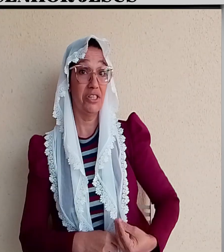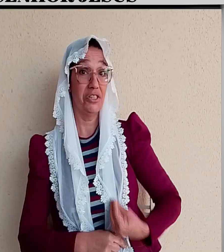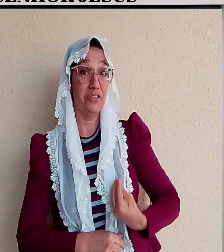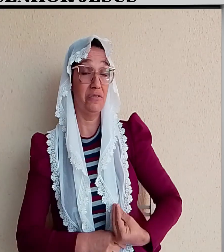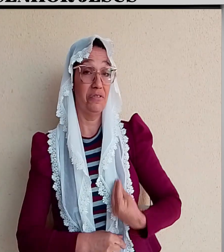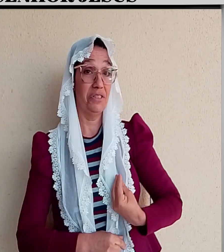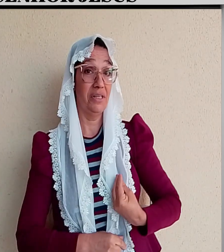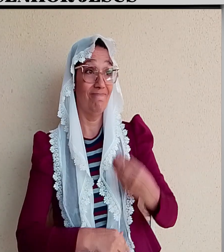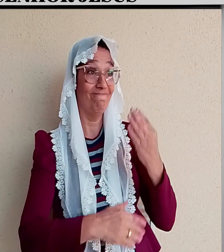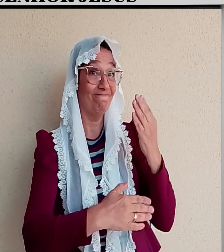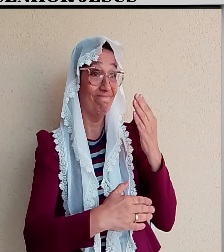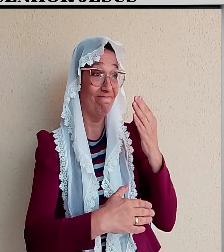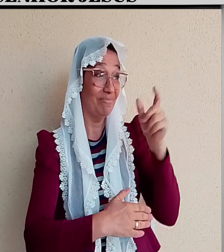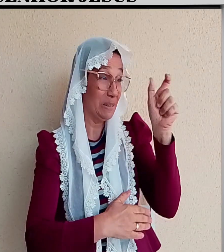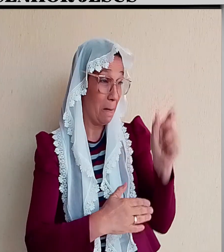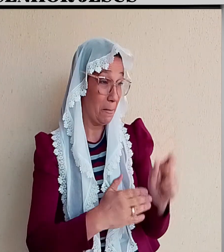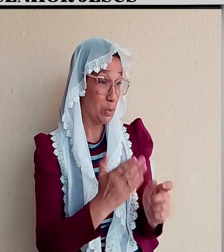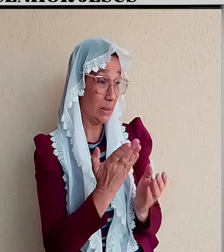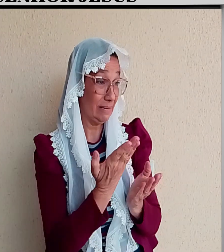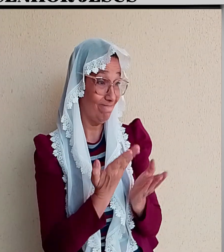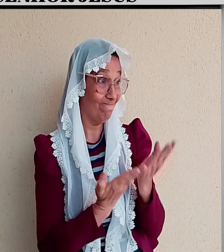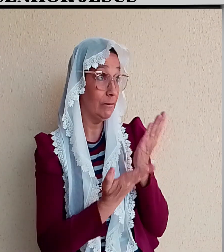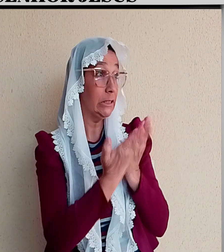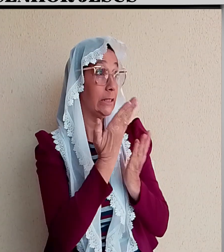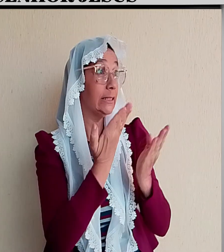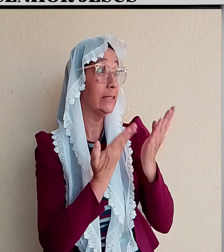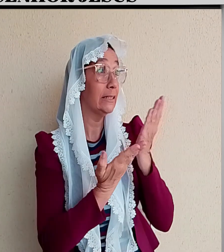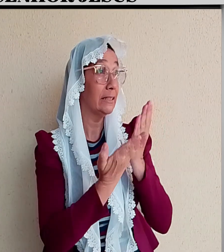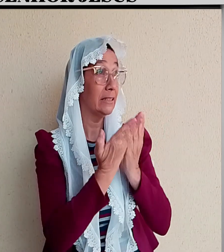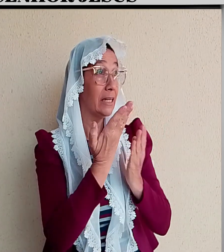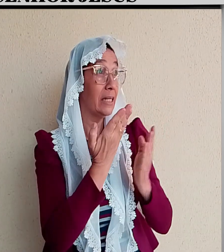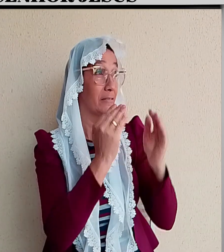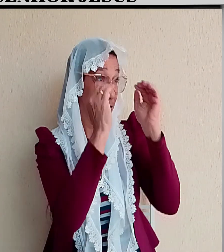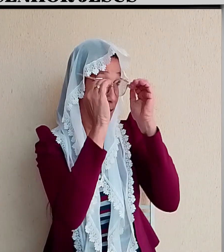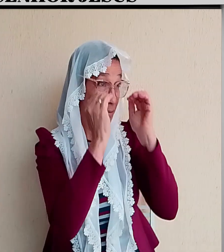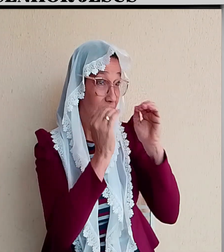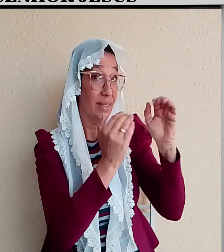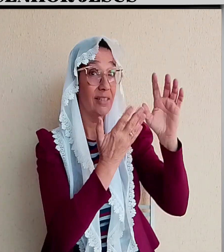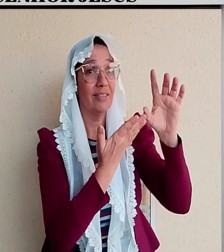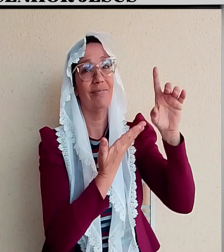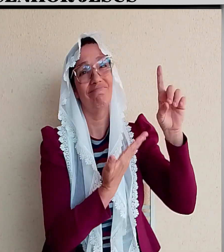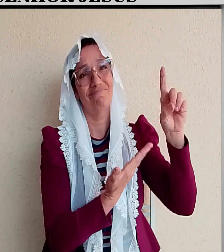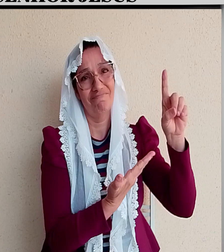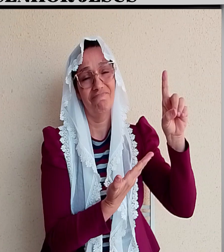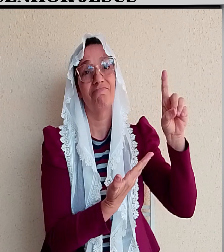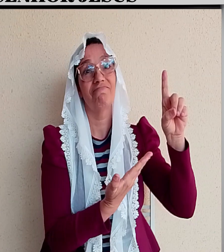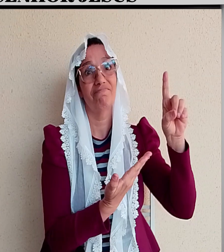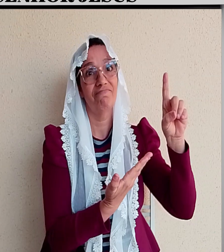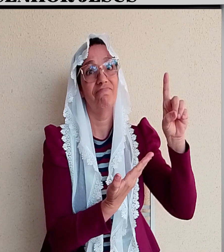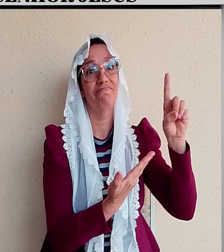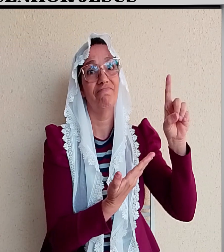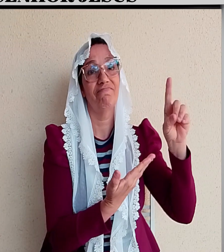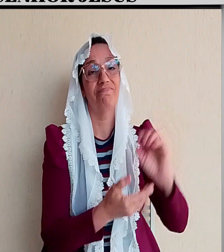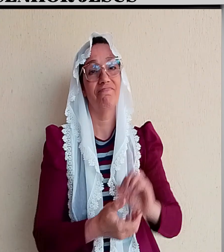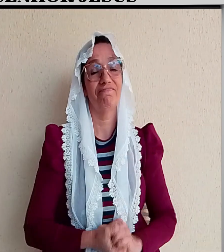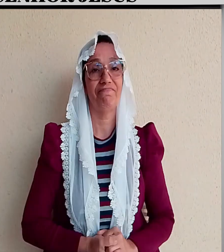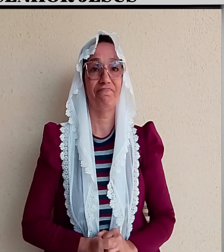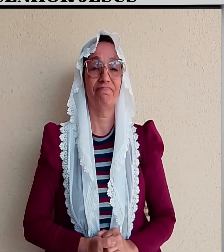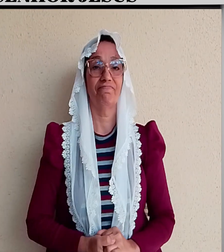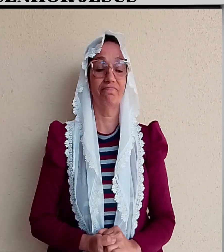coisa. Isso é possível buscar essa conduta, aleluia,